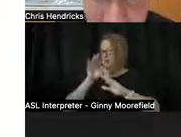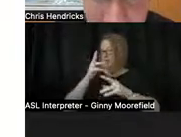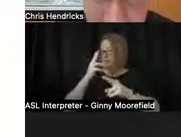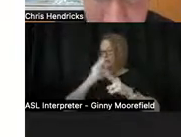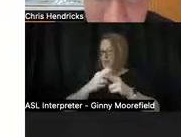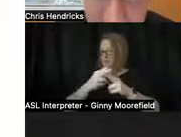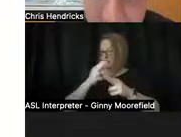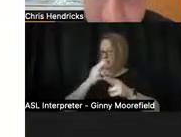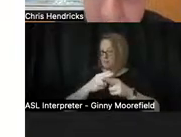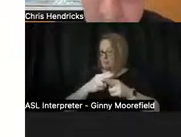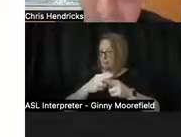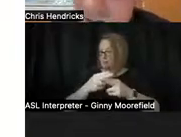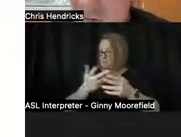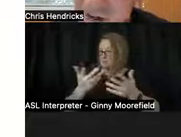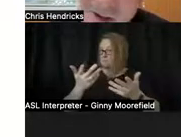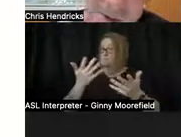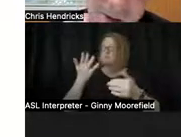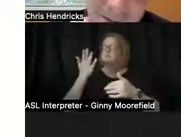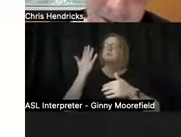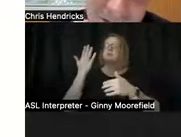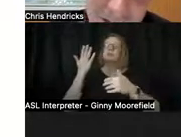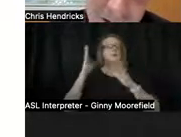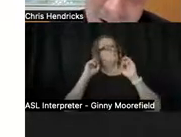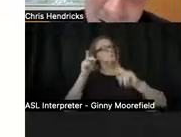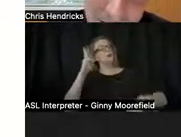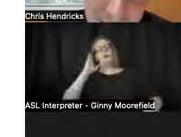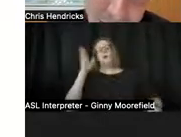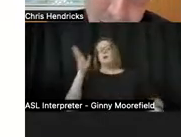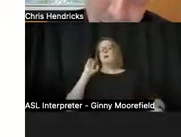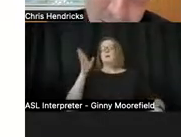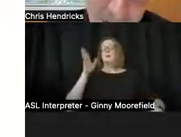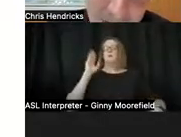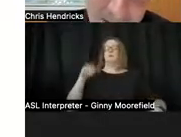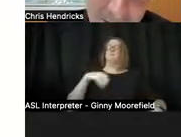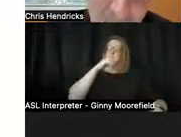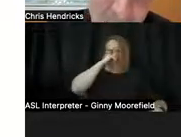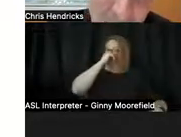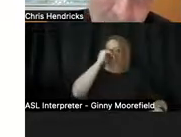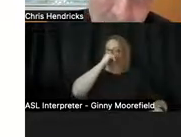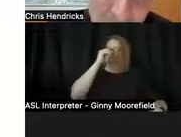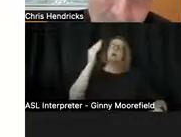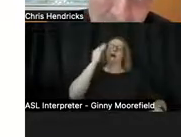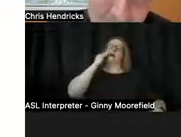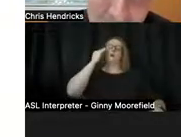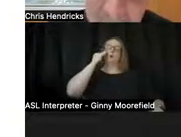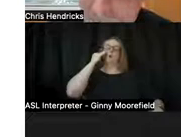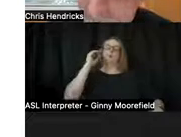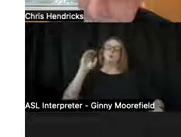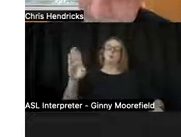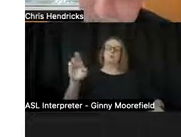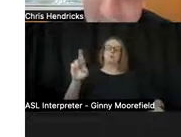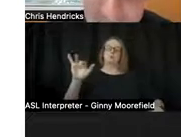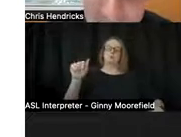llamo a alguien te lo voy a hacerlo voy a hacer me voy a atrever porque yo sé